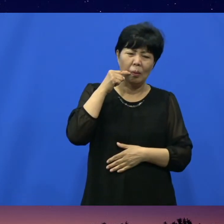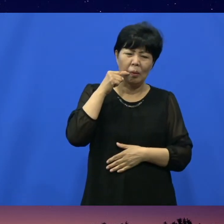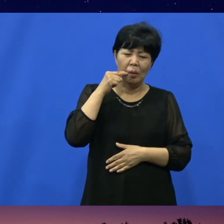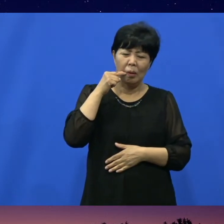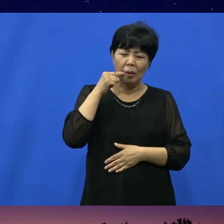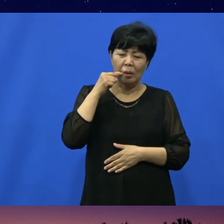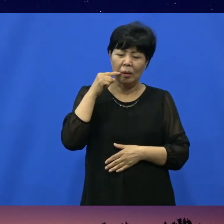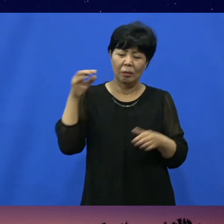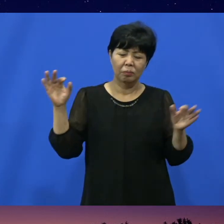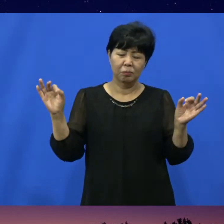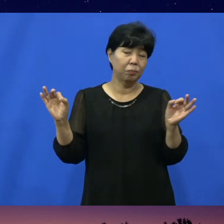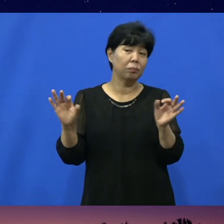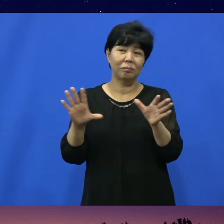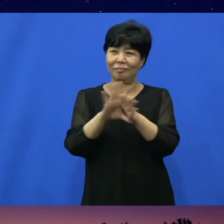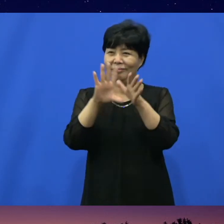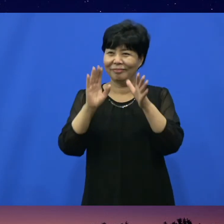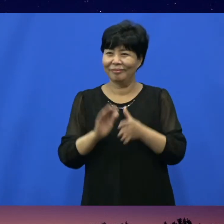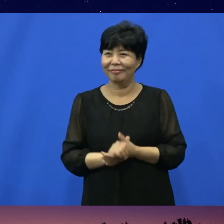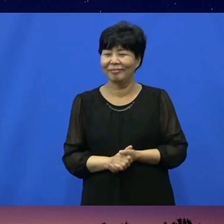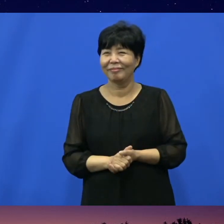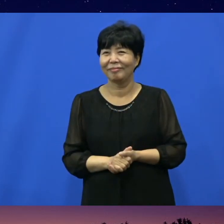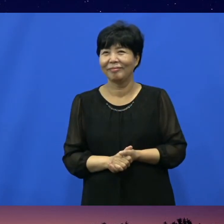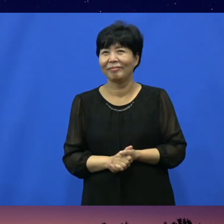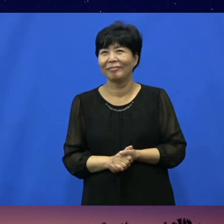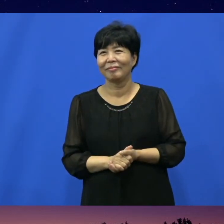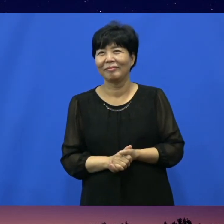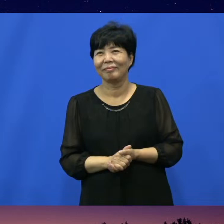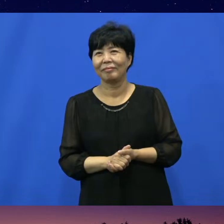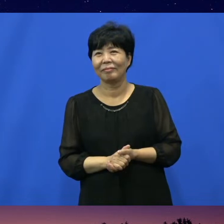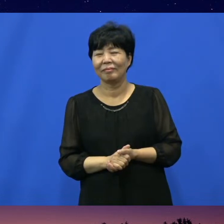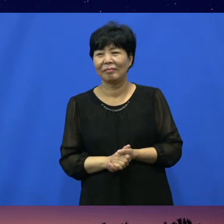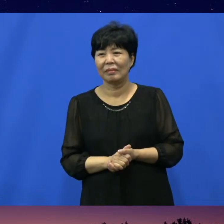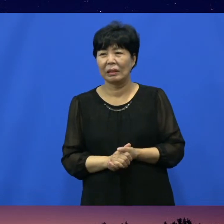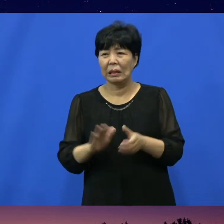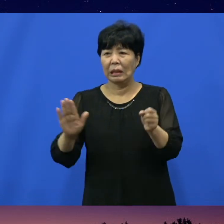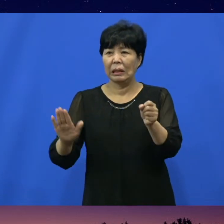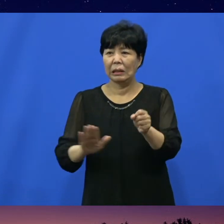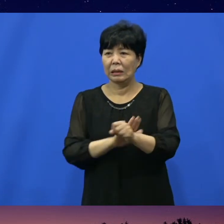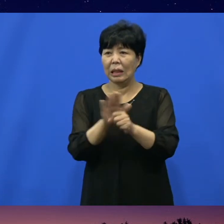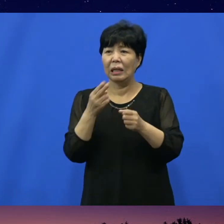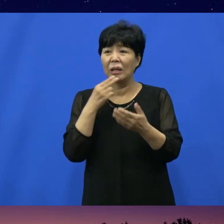받은 지 오래된, 사랑을 경험 오래 안 한 분은 도끼가 있어요. 도끼.